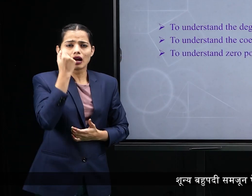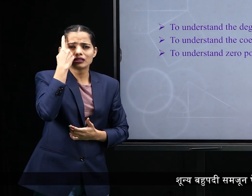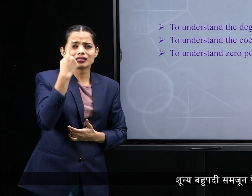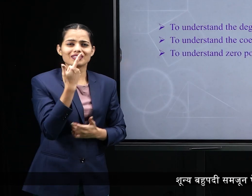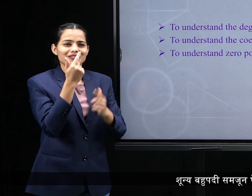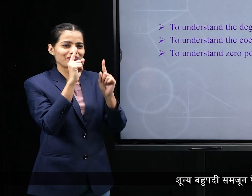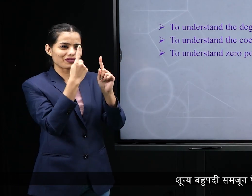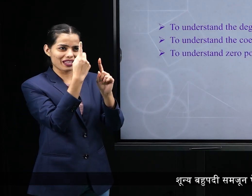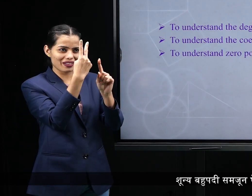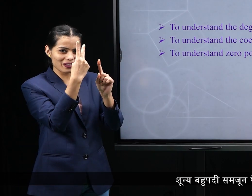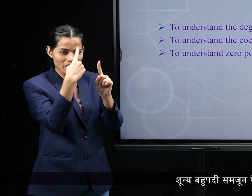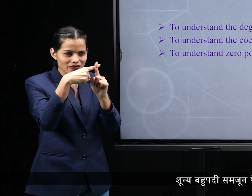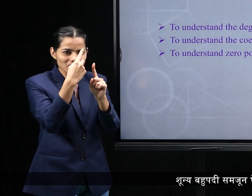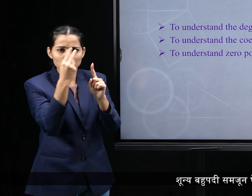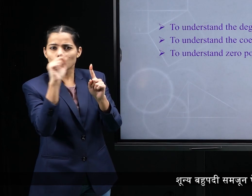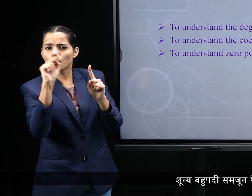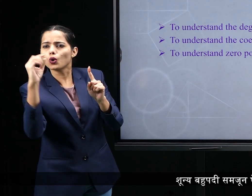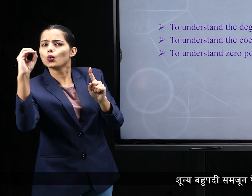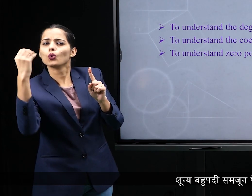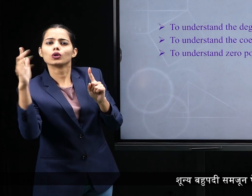शून्य बहुपदी समजून घेण्यासाठी,